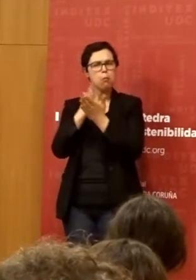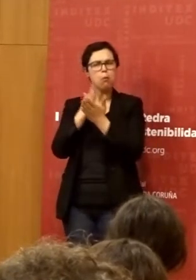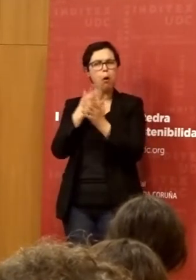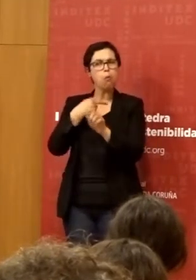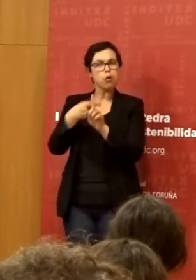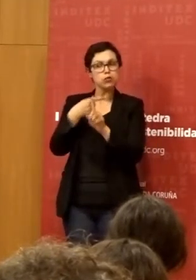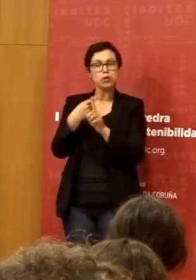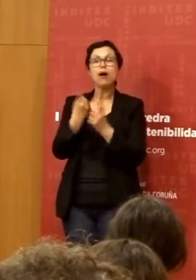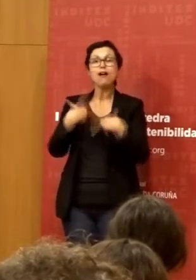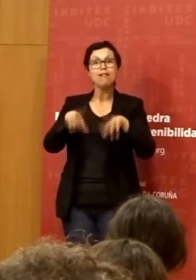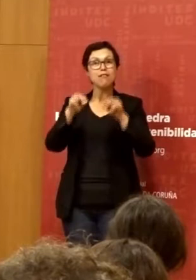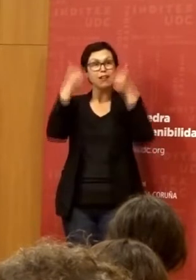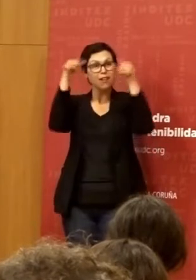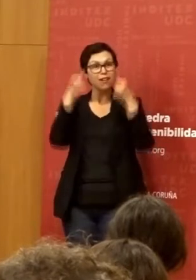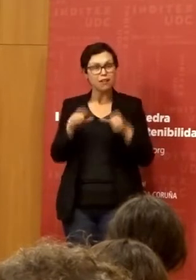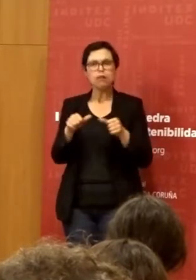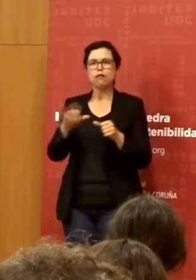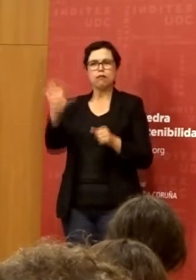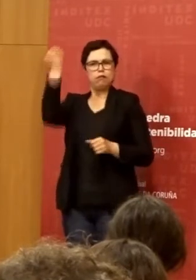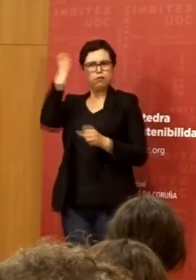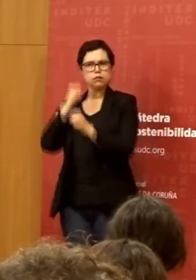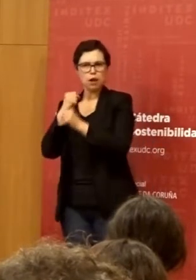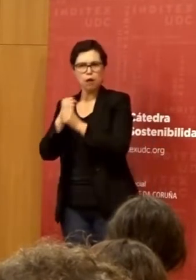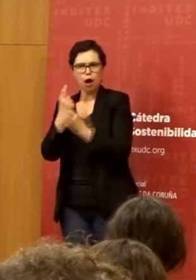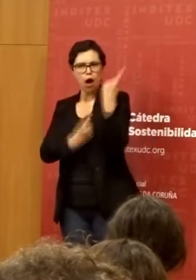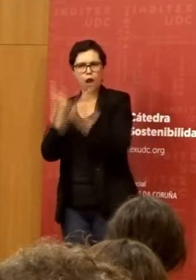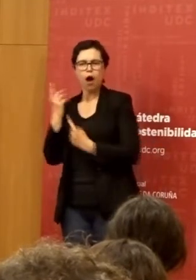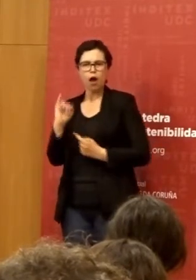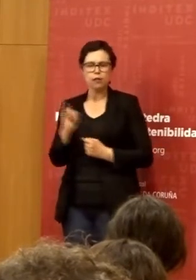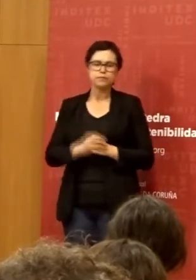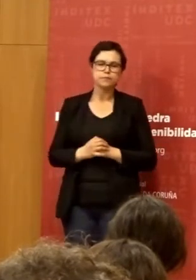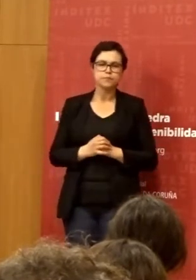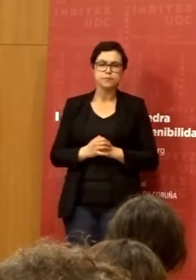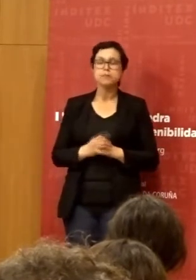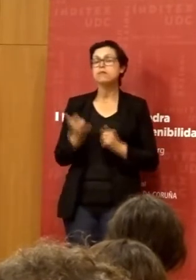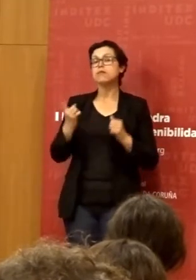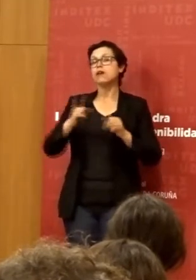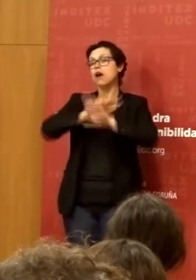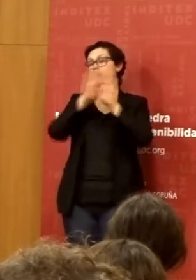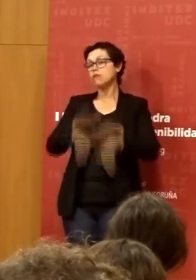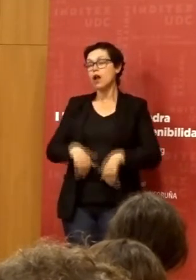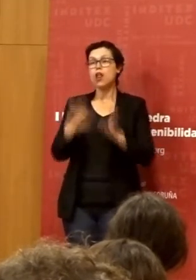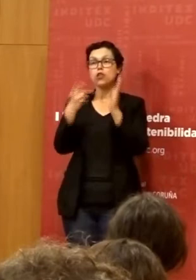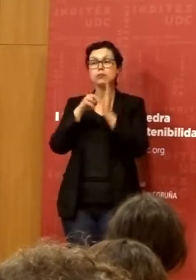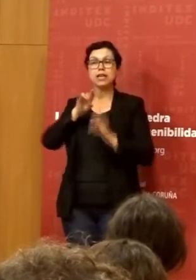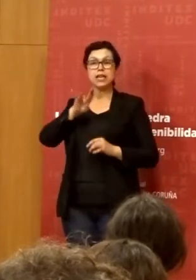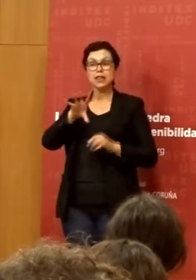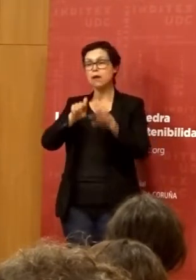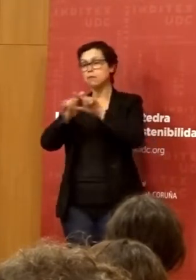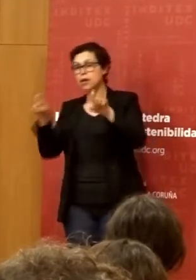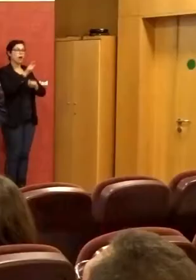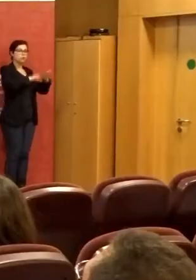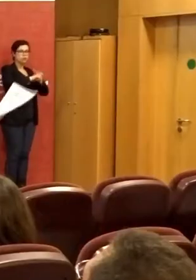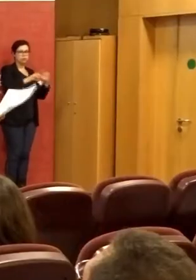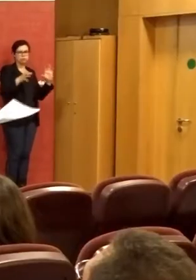un trabajo después de completar el programa. Y finalmente, en el año 2015, APSA y Tempe decidieron dar un paso